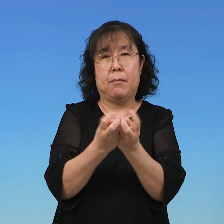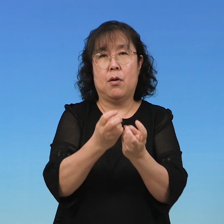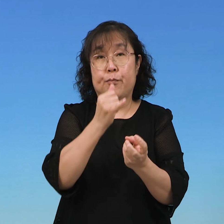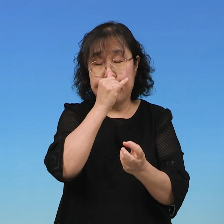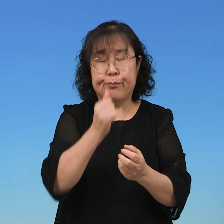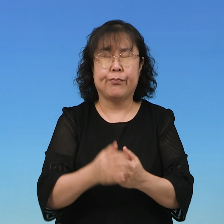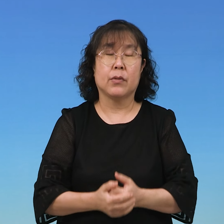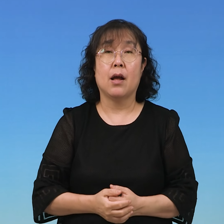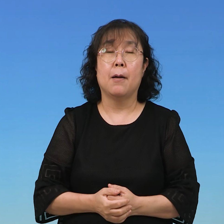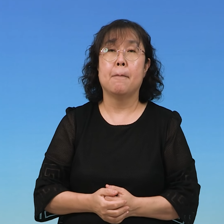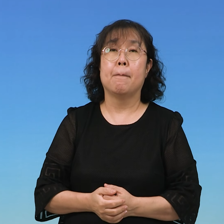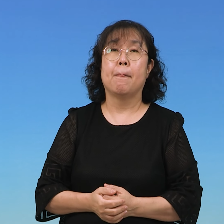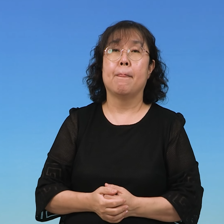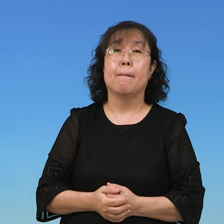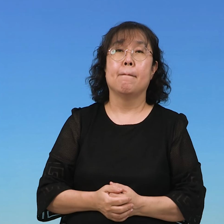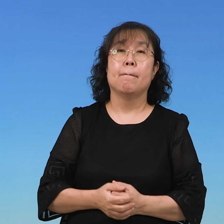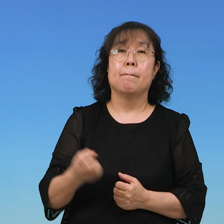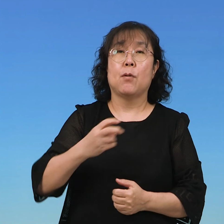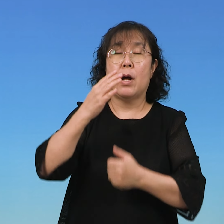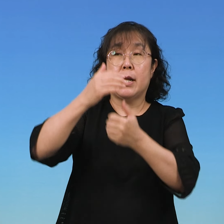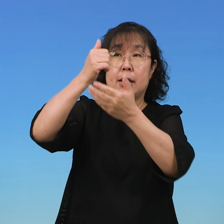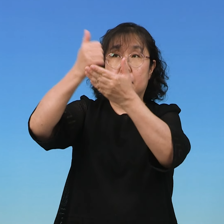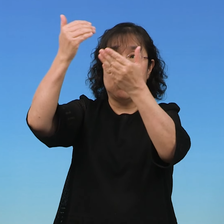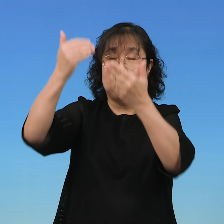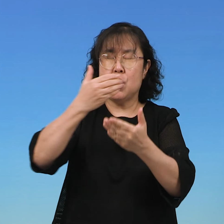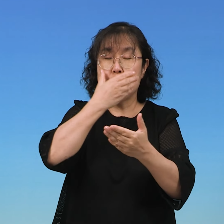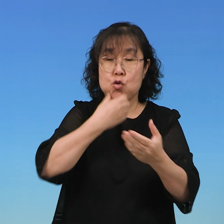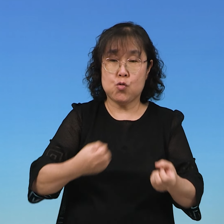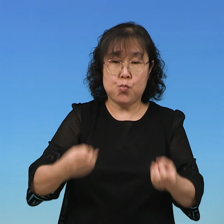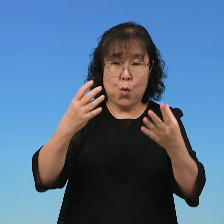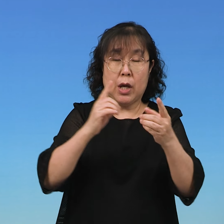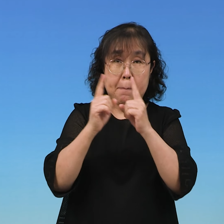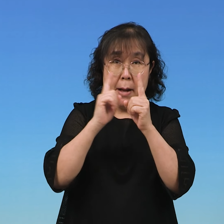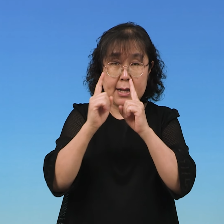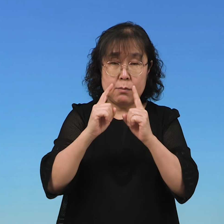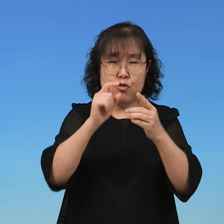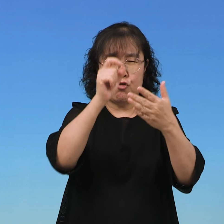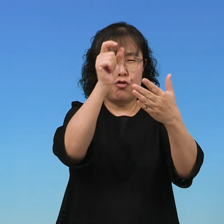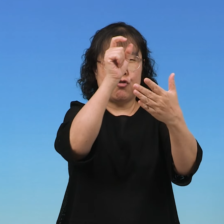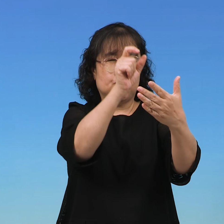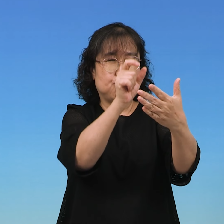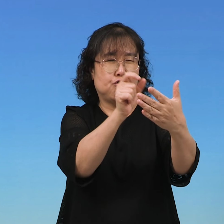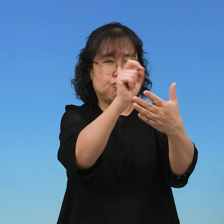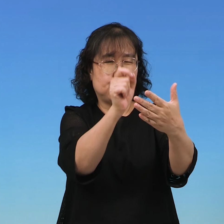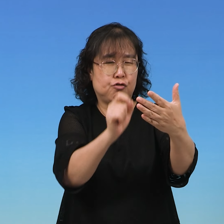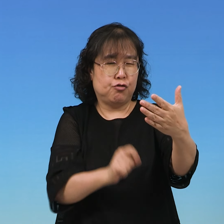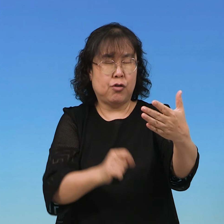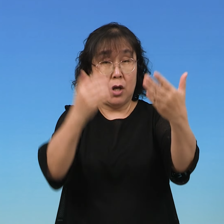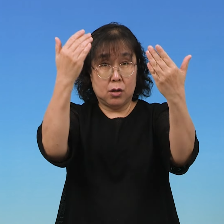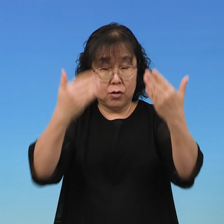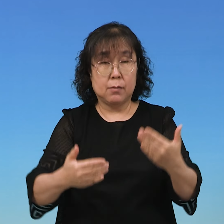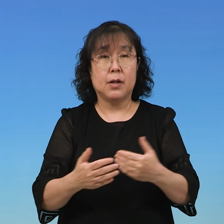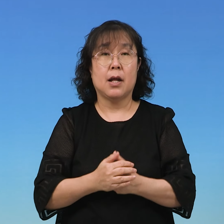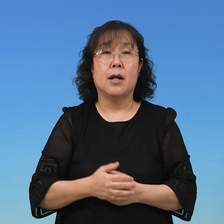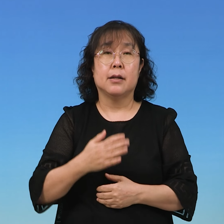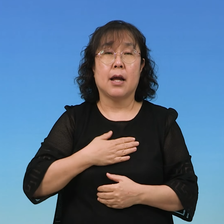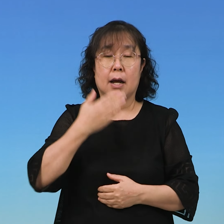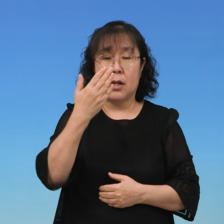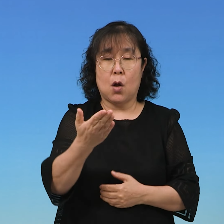그리고는 하나님께서 이제 주시겠다고 약속하셨던 축복의 말씀들을 구체적으로 열거해 주시는데요, 그게